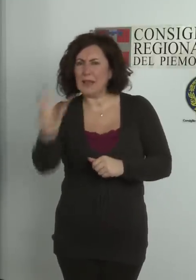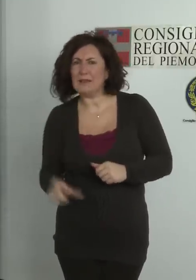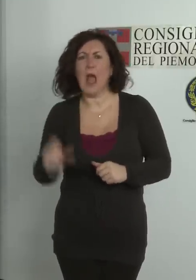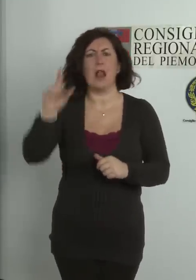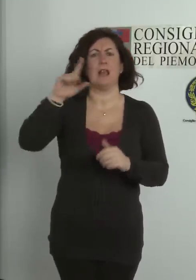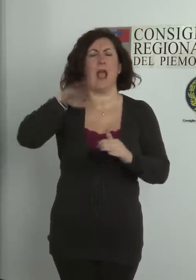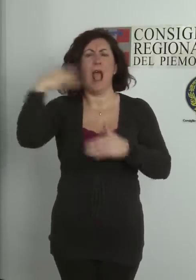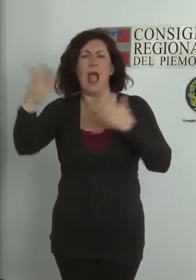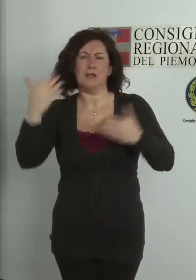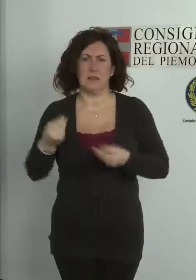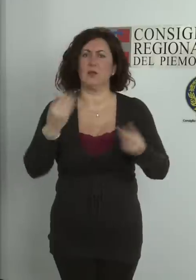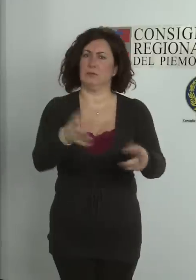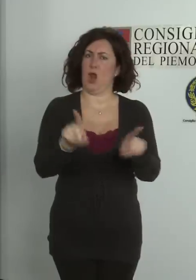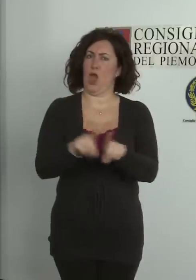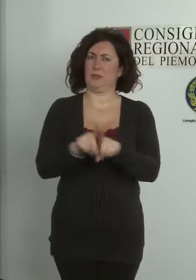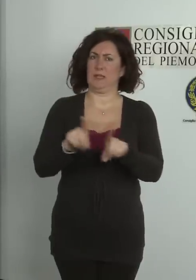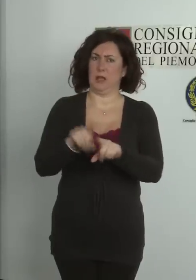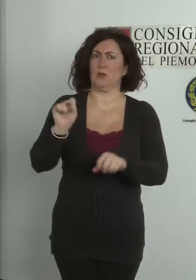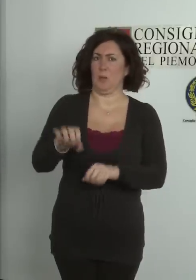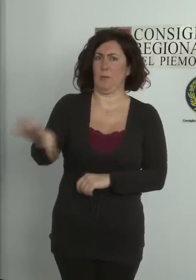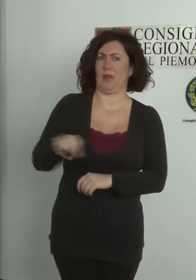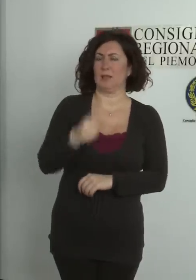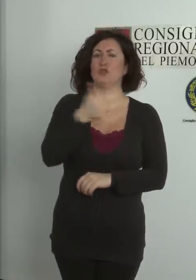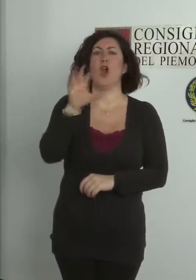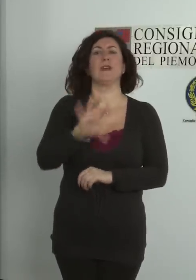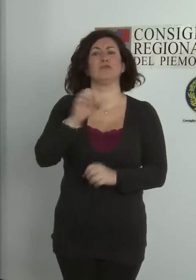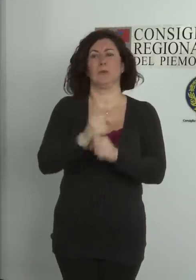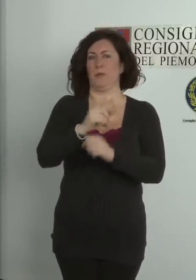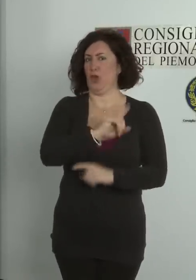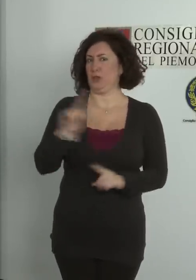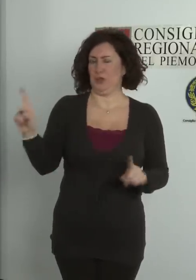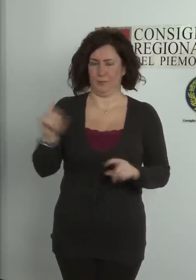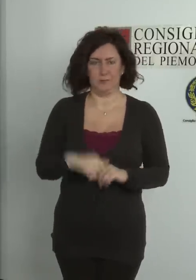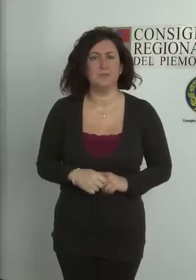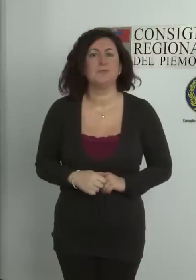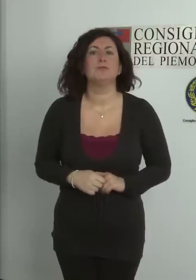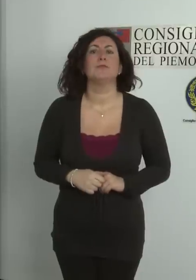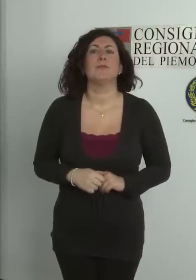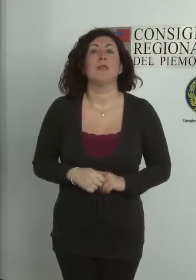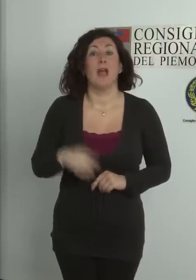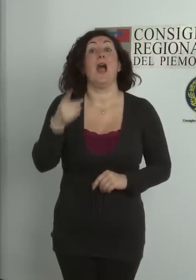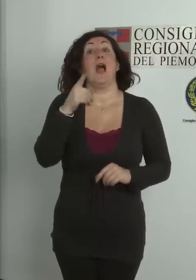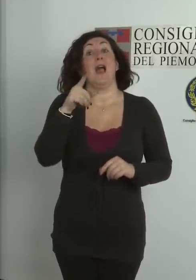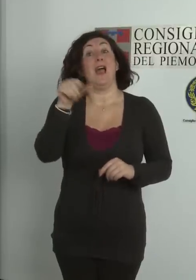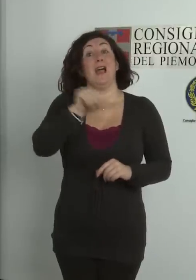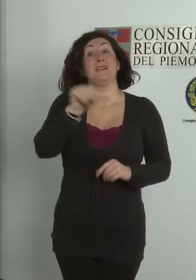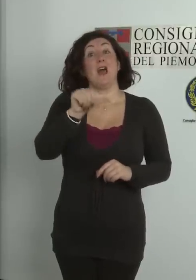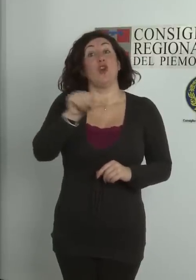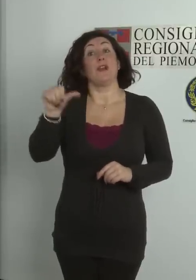oberto e chiara tavella con la tesi contributo la biografia letteraria di santorre di santarosa una commedia inedita la